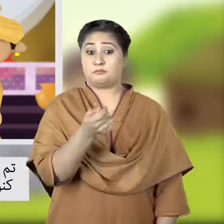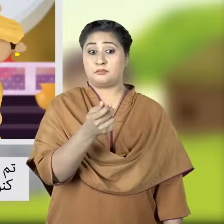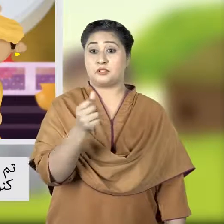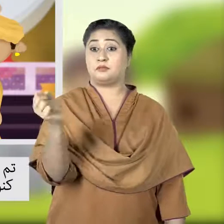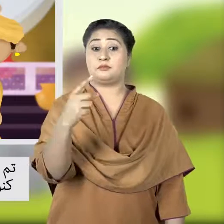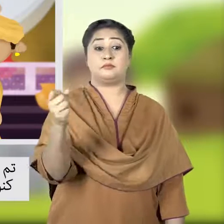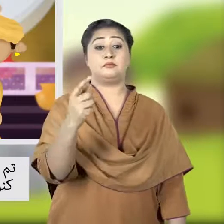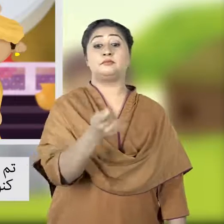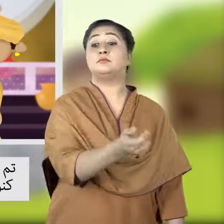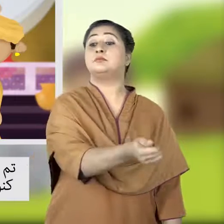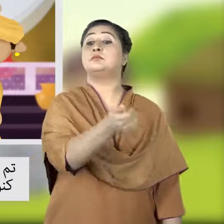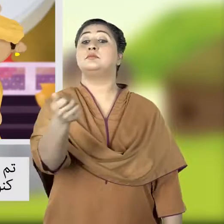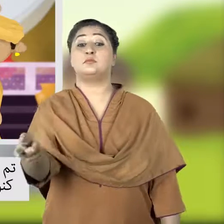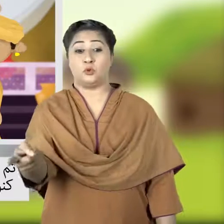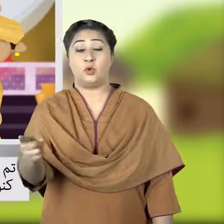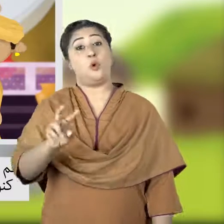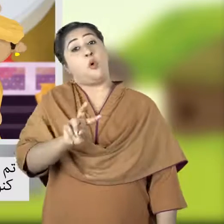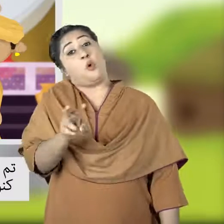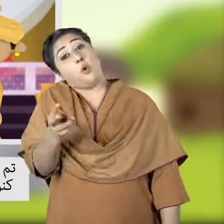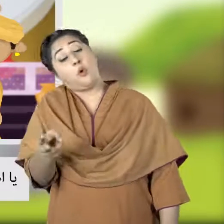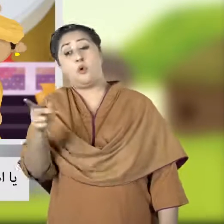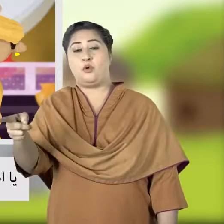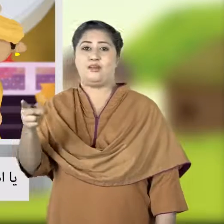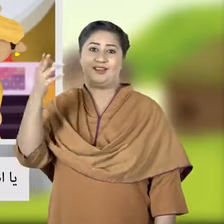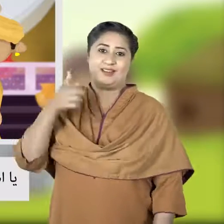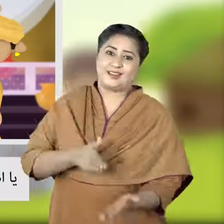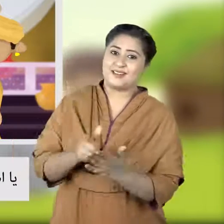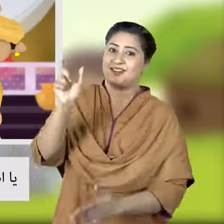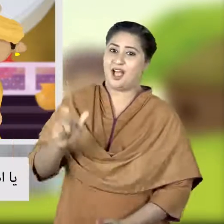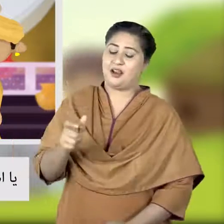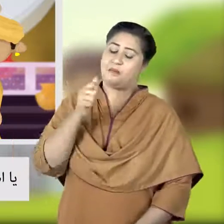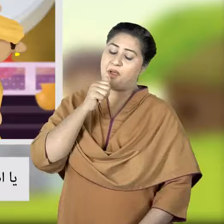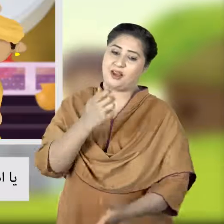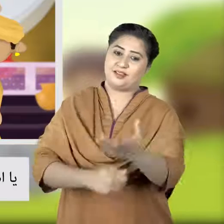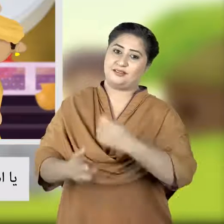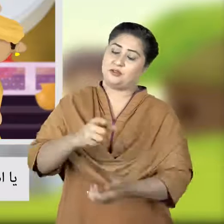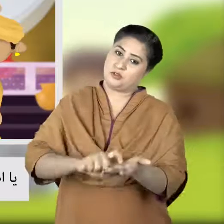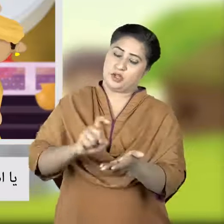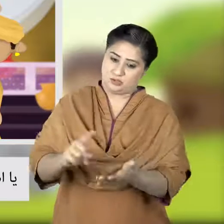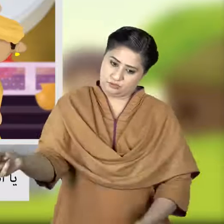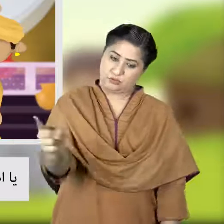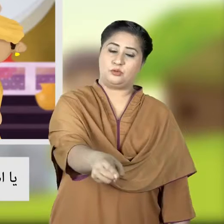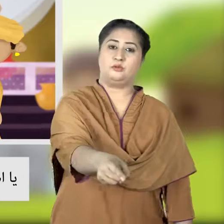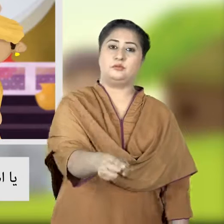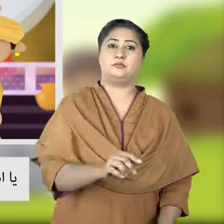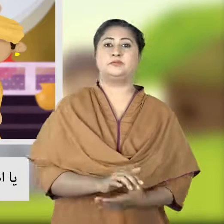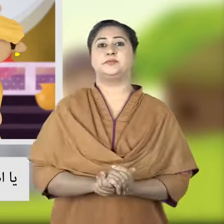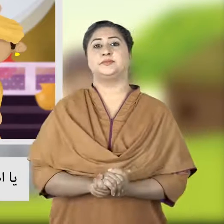کہ وہ تمہارا پانی اپنے کنویں میں رکھے، یا اسے اپنی ضرورت کے مطابق پانی نکالنے دو۔